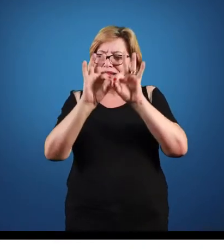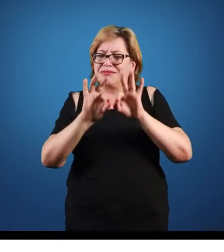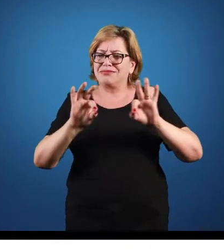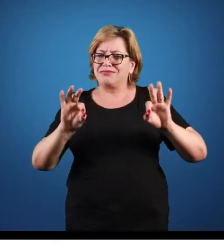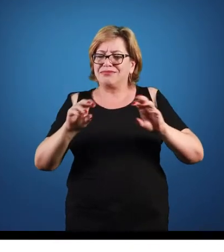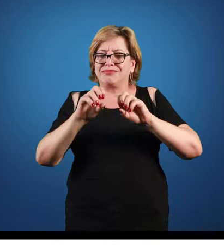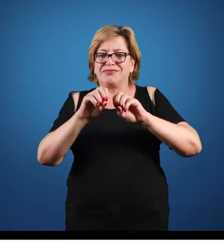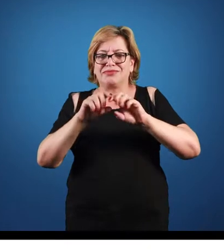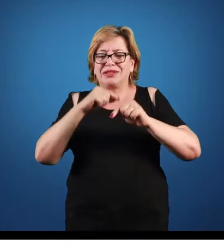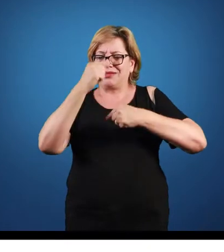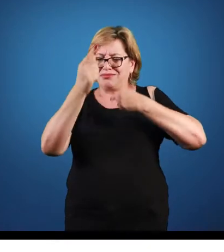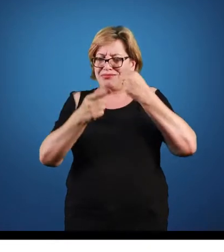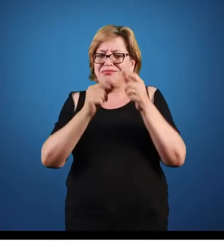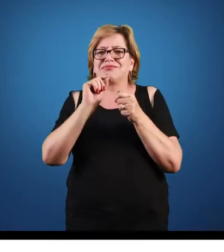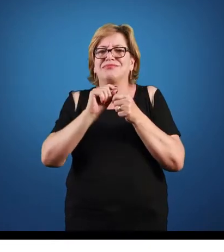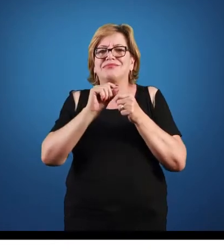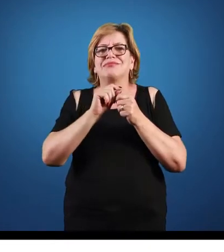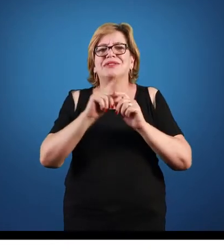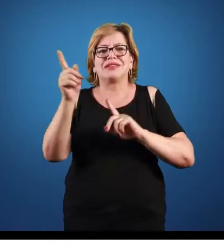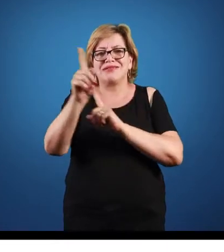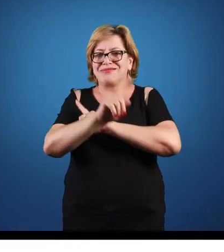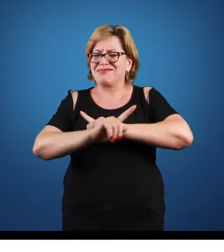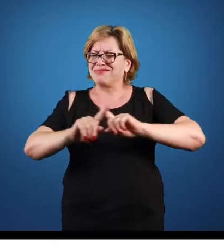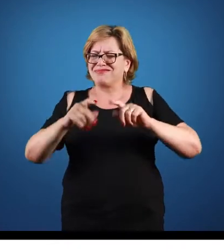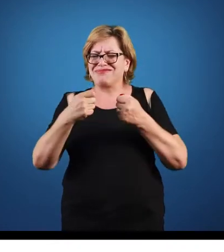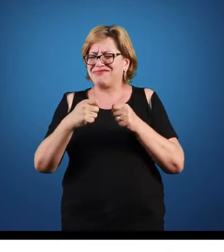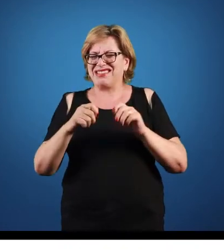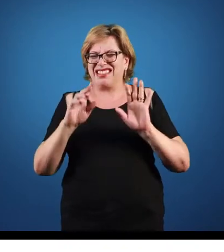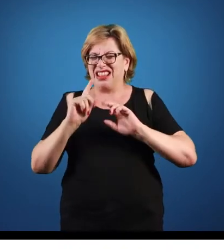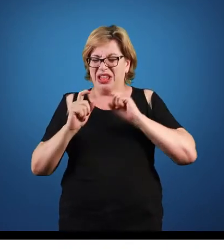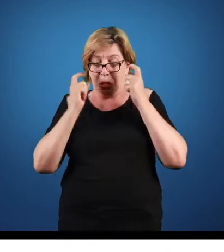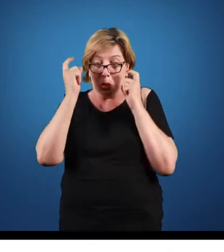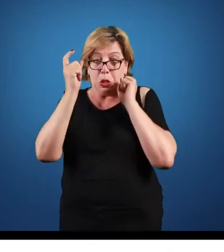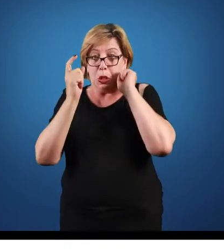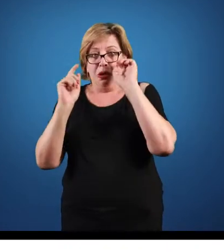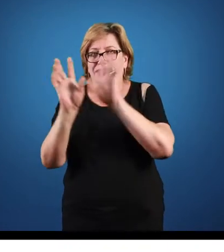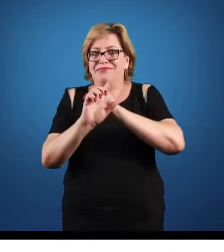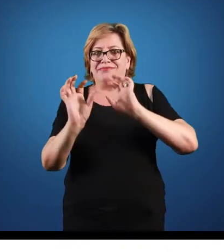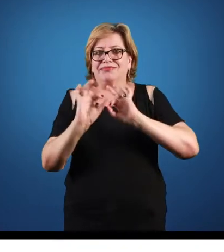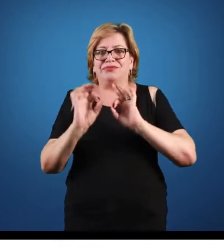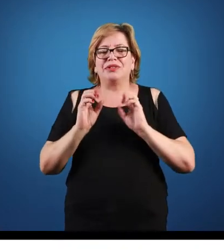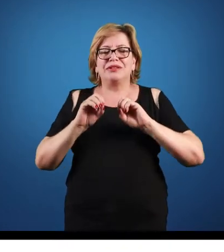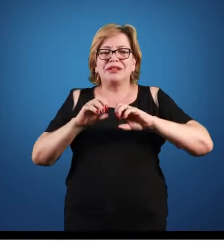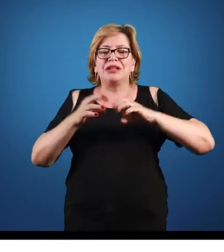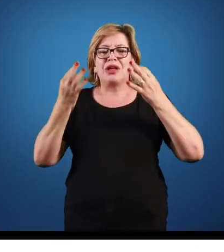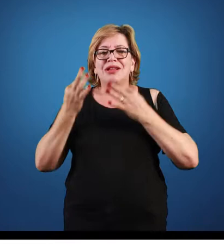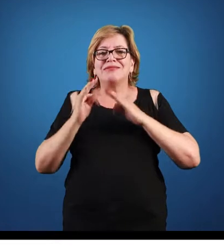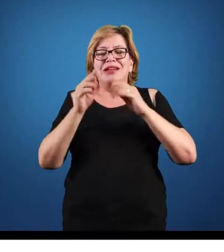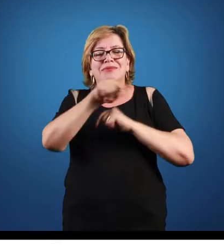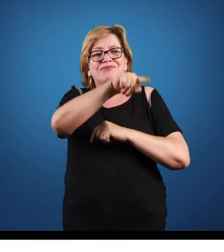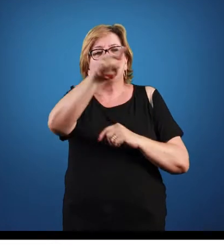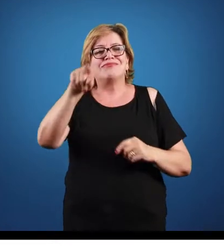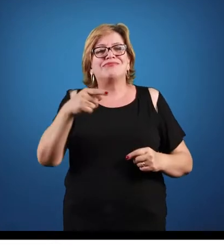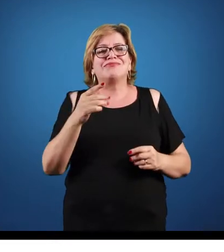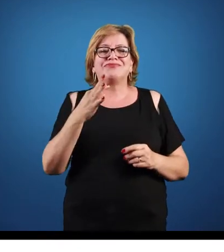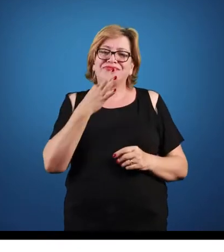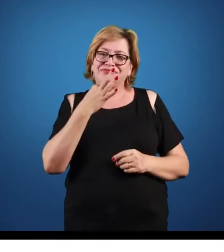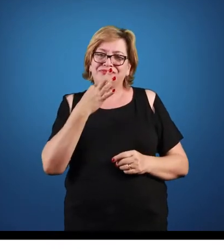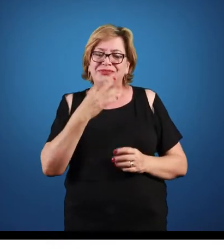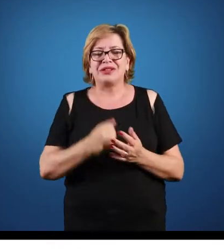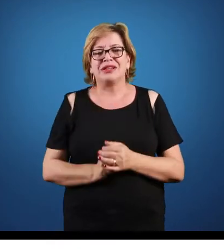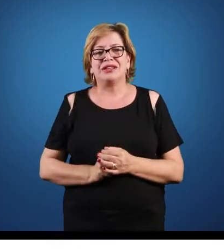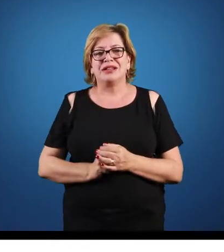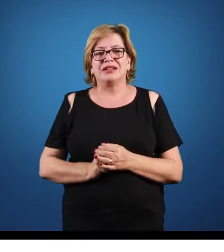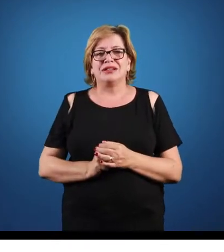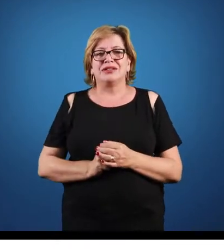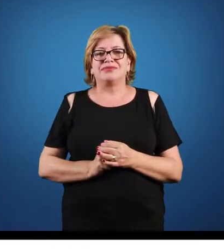vocês que o a gente vai fazer depois aí não precisa se preocupar com os detalhes a gente está dando a sua parte técnica pra vocês conhecerem é mais porque